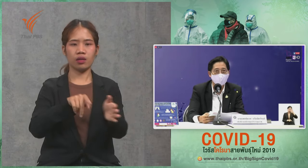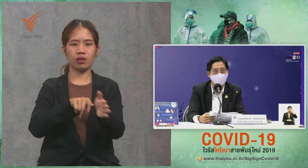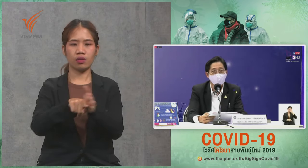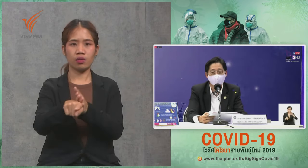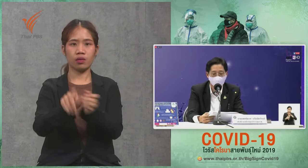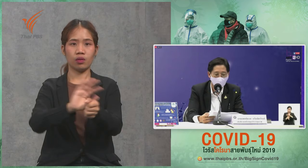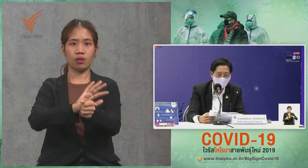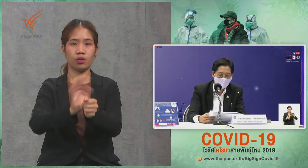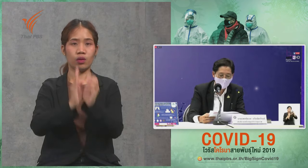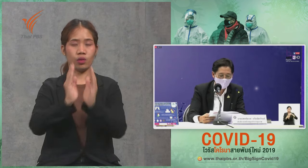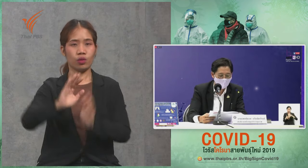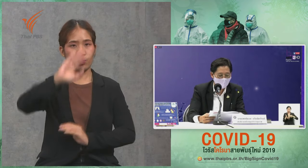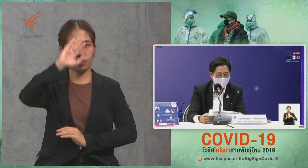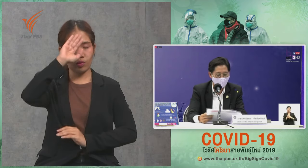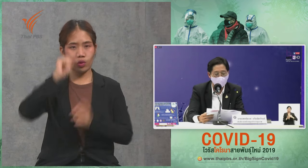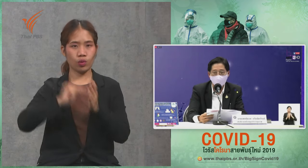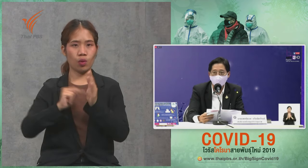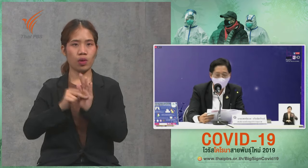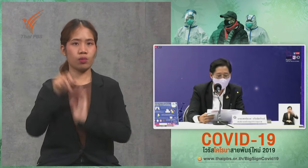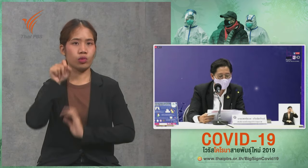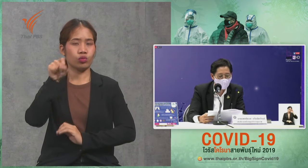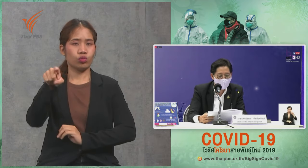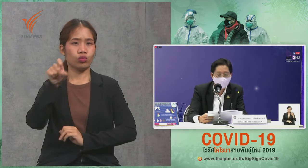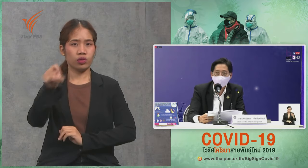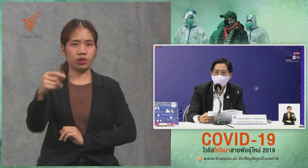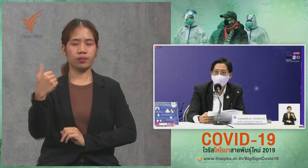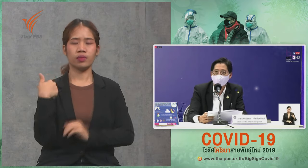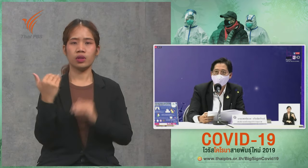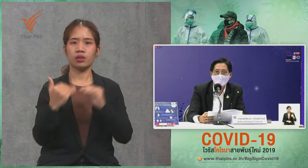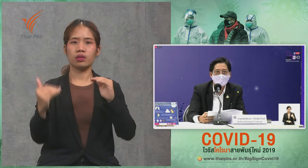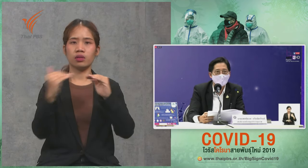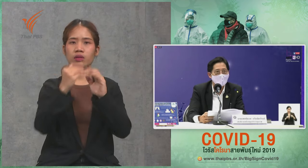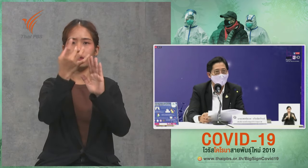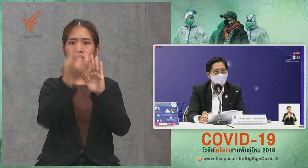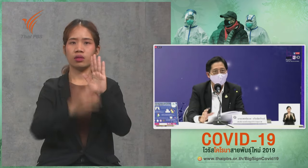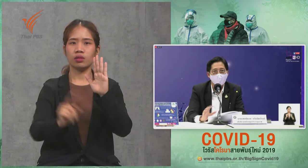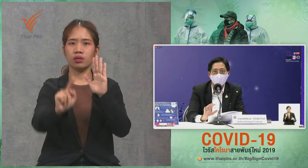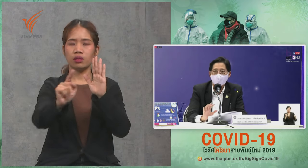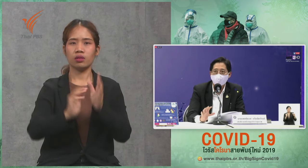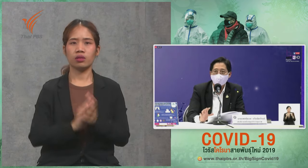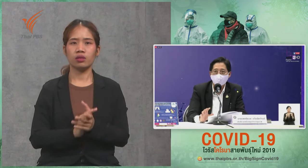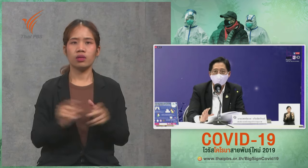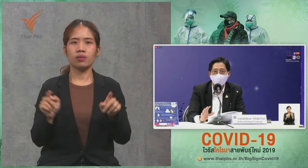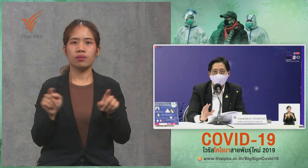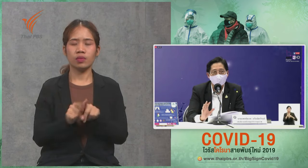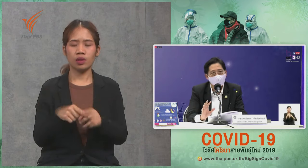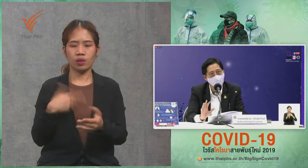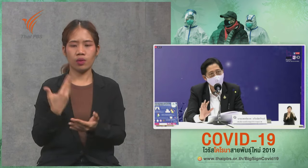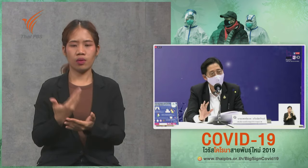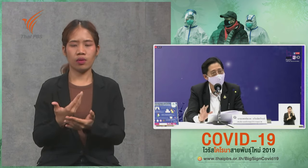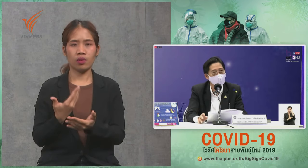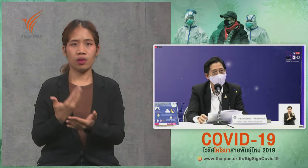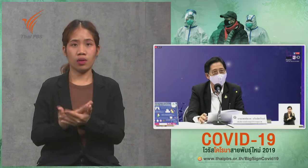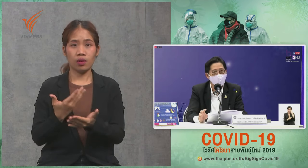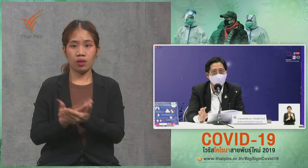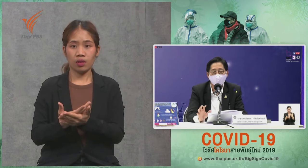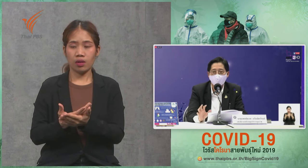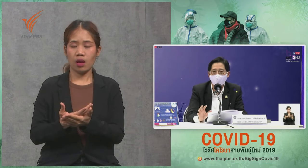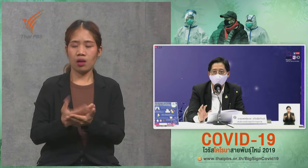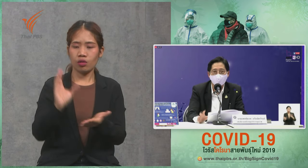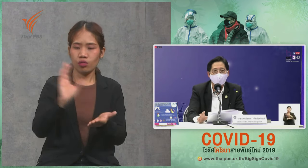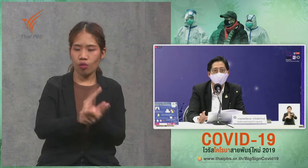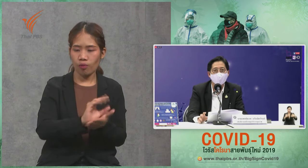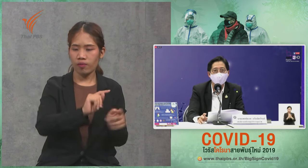ยฉุกเฉินนะครับสิ่งที่เกิดสิทธิ์ตามมาก็คือเป็นการระดมทรัพยากรทั้งหมด